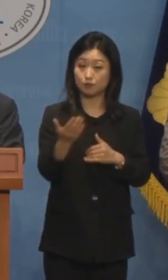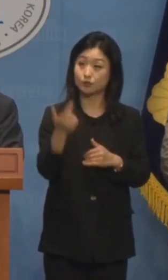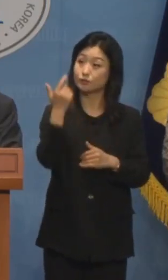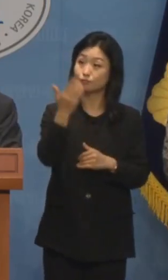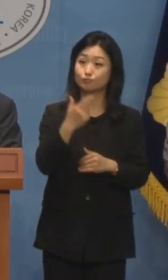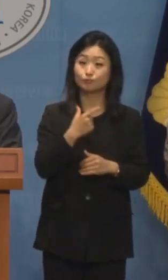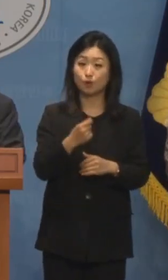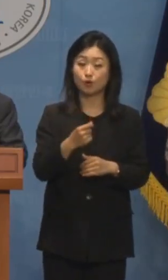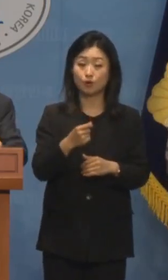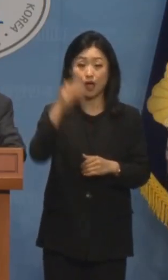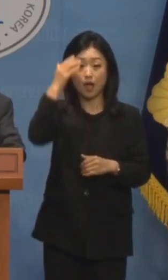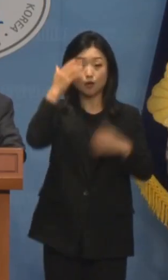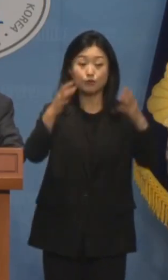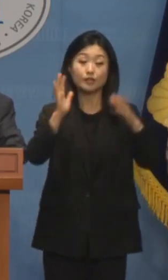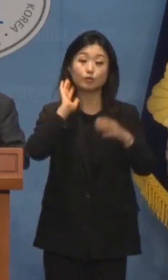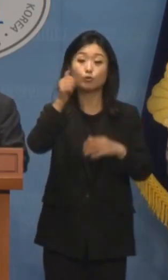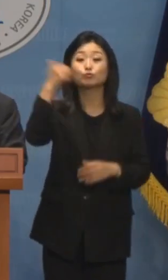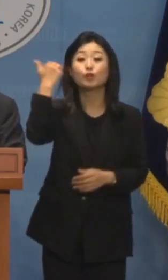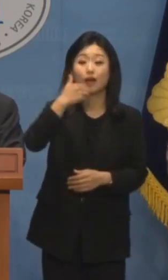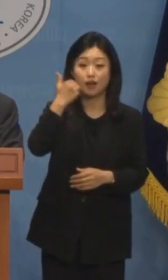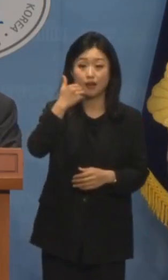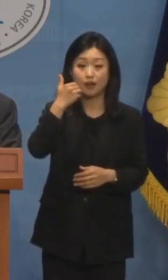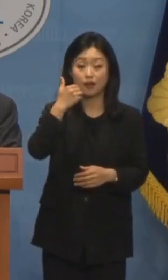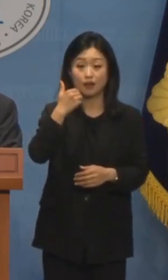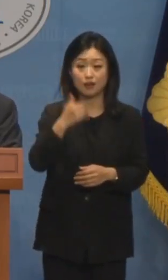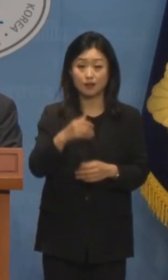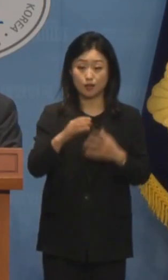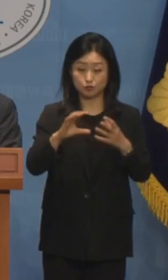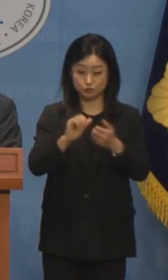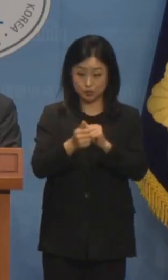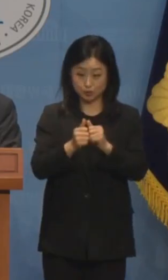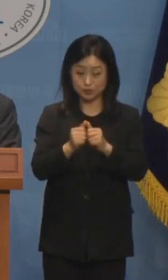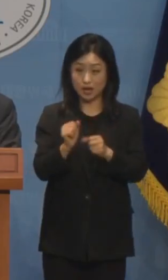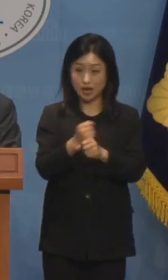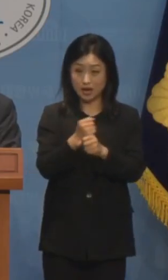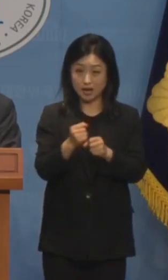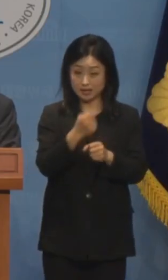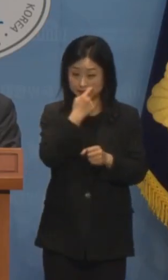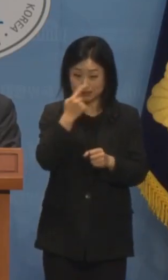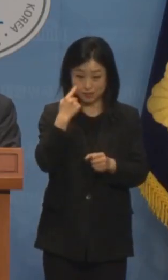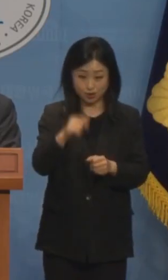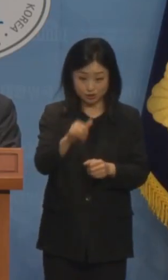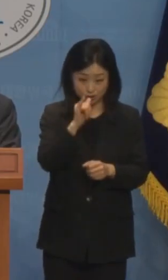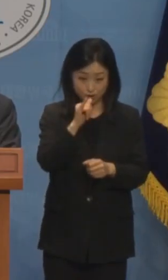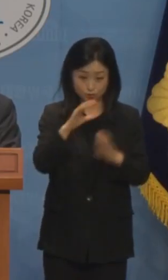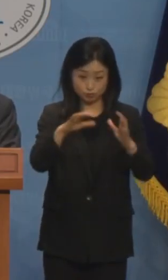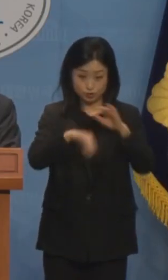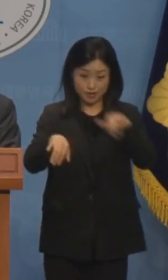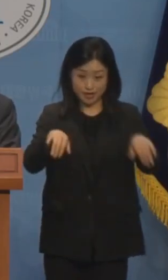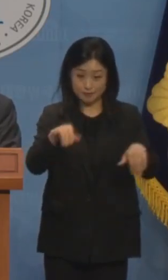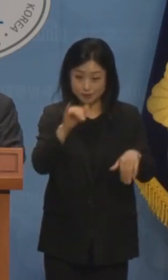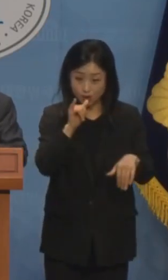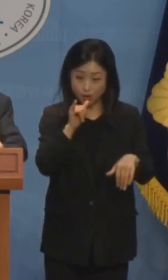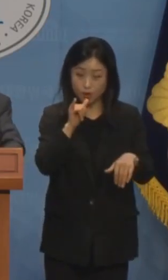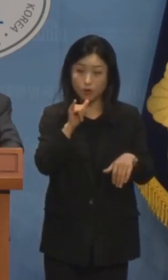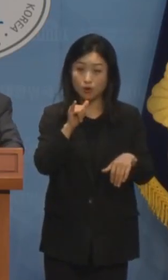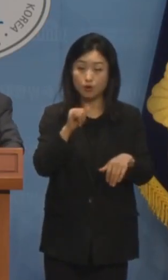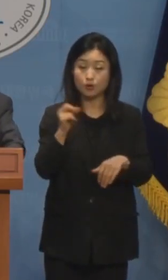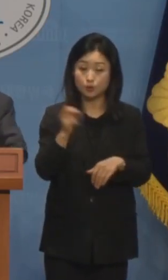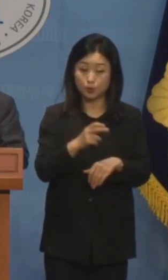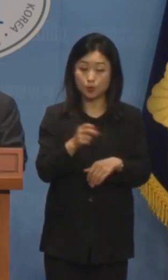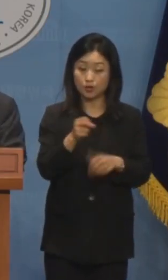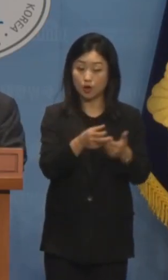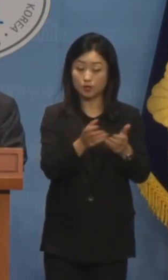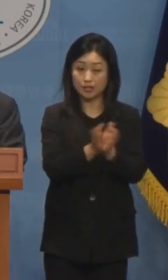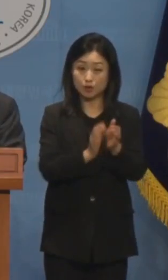묻습니다. 이 나라의 대통령은 누구입니까? 주가 조작을 했다는 증거가 나와도, 국정에 개입했던 증거가 나와도, 그리고